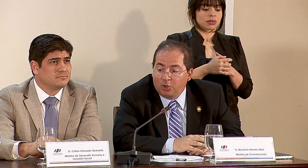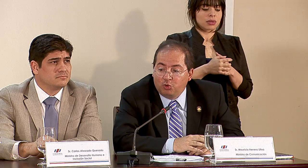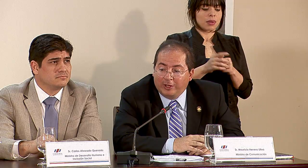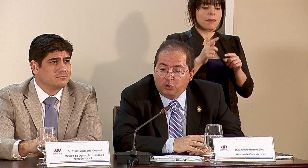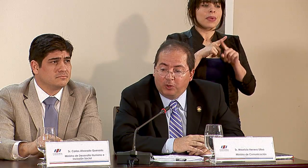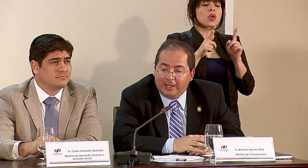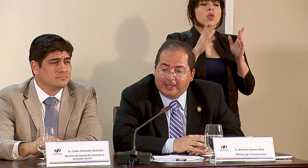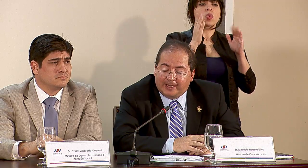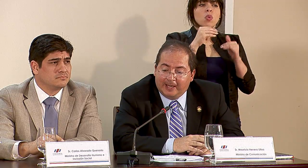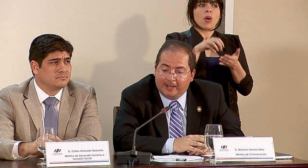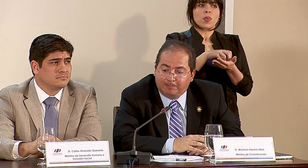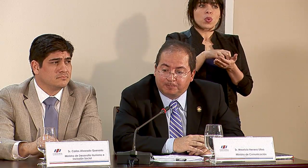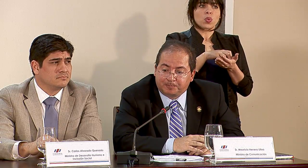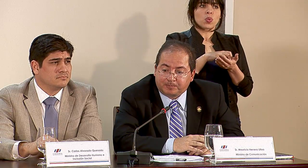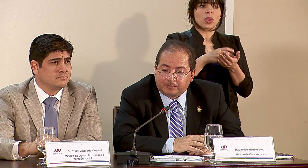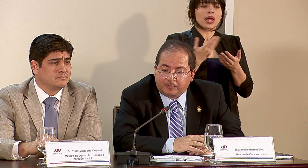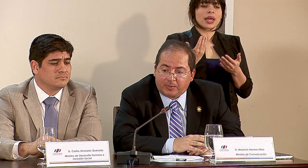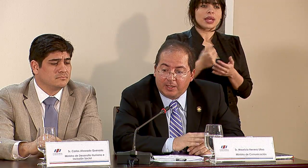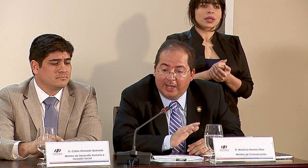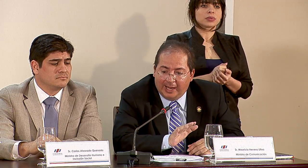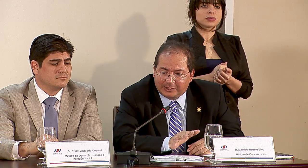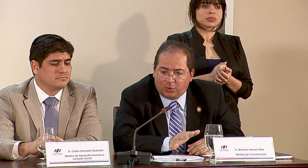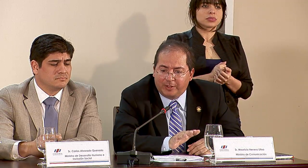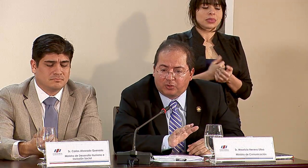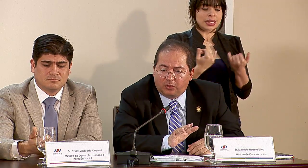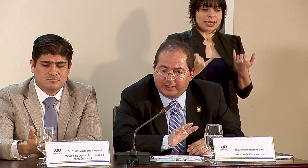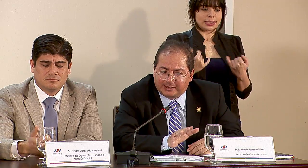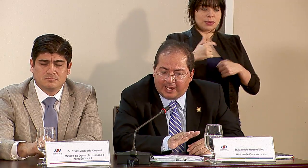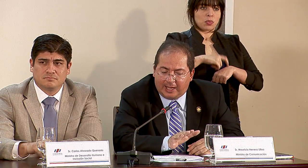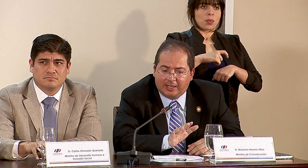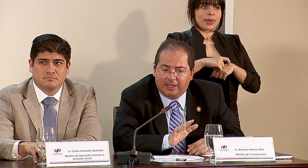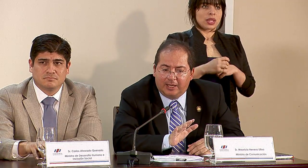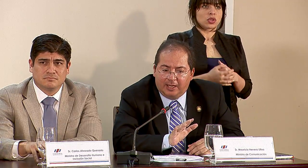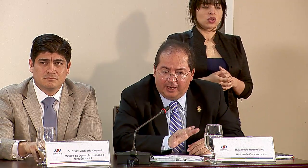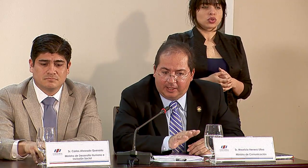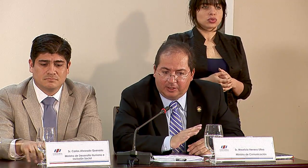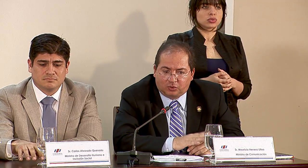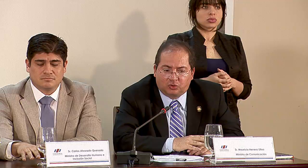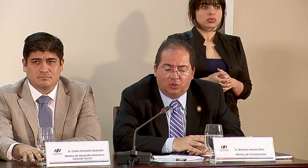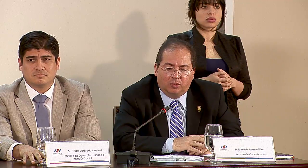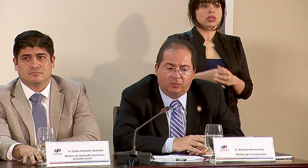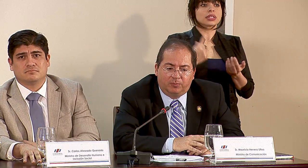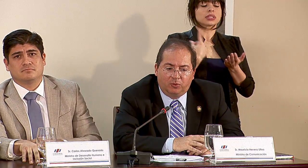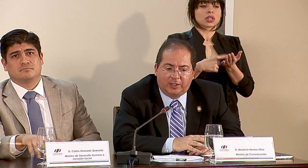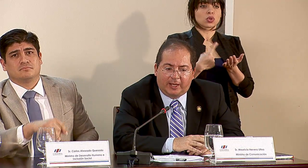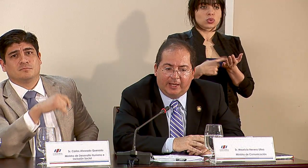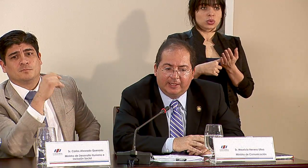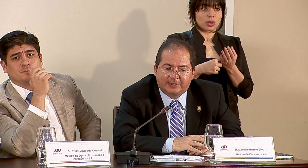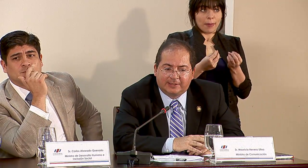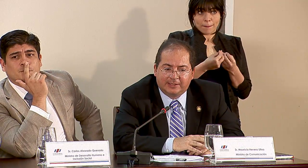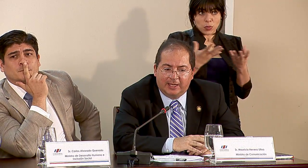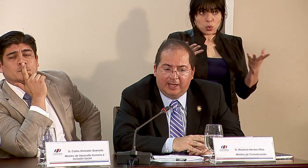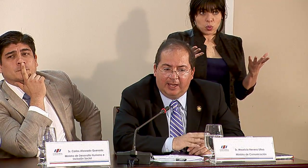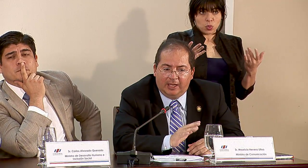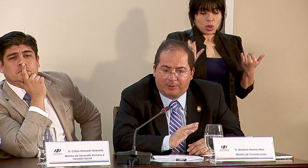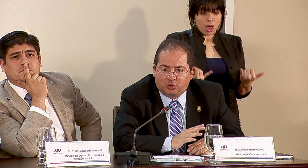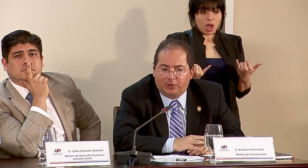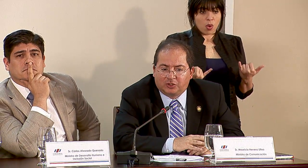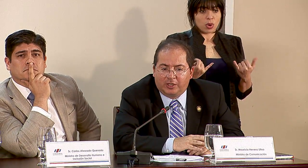no hay duda de que en este momento lo que está en discusión pública es